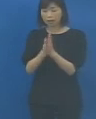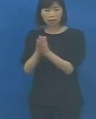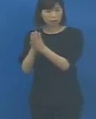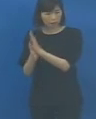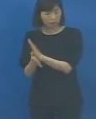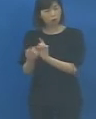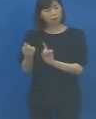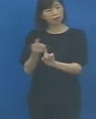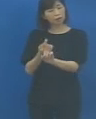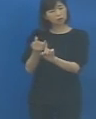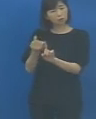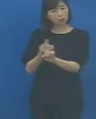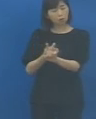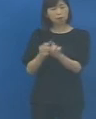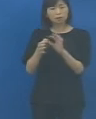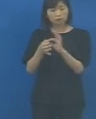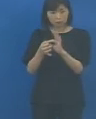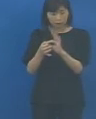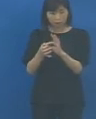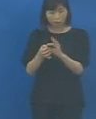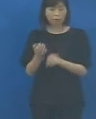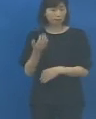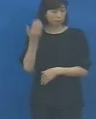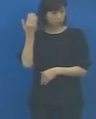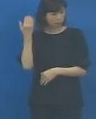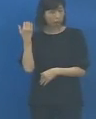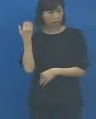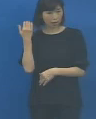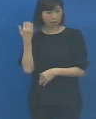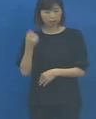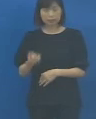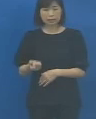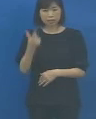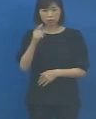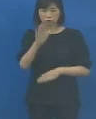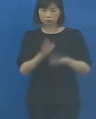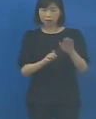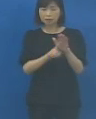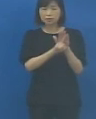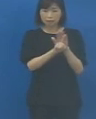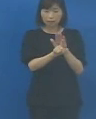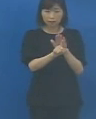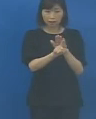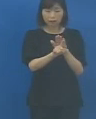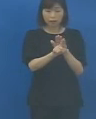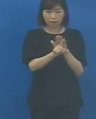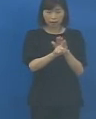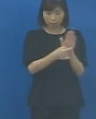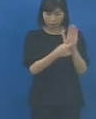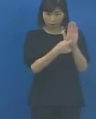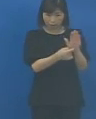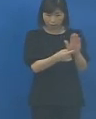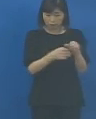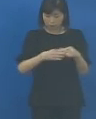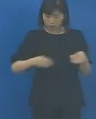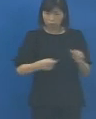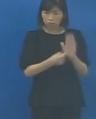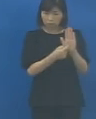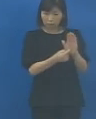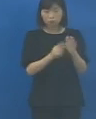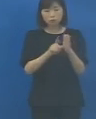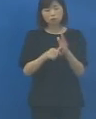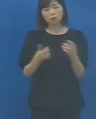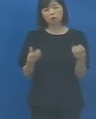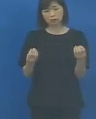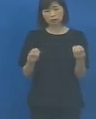だ移動については、かつて緊急事態宣言が全国出た時のように、みんなで協力を